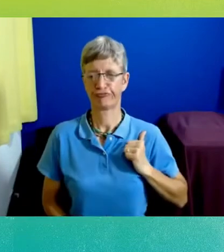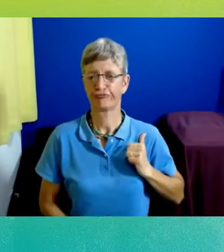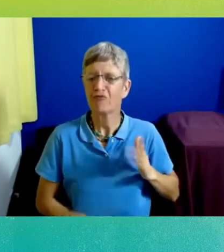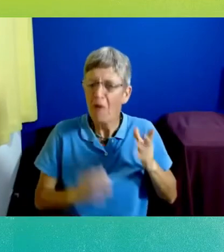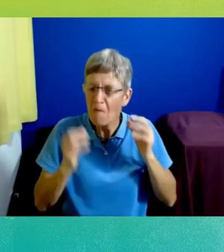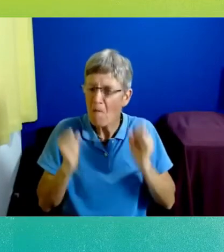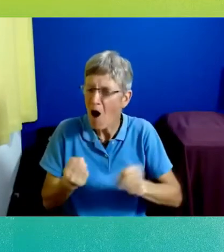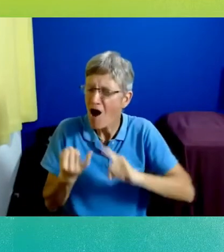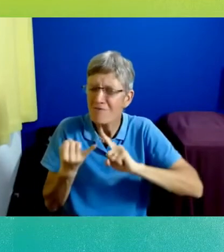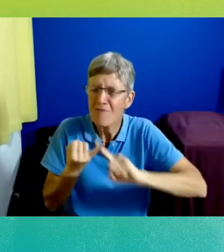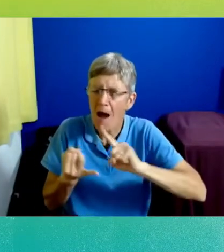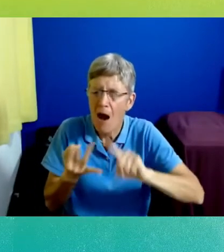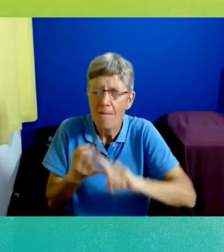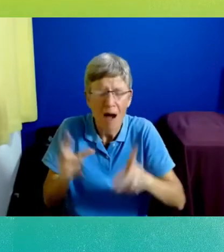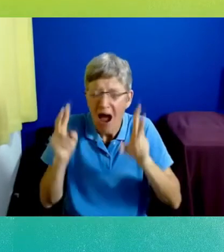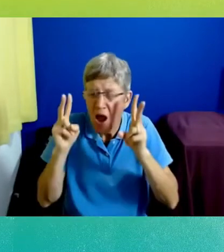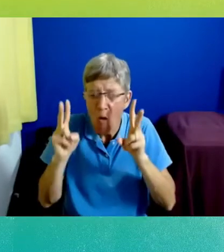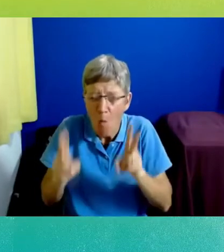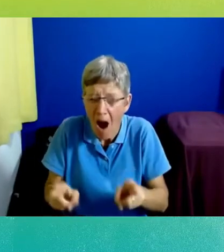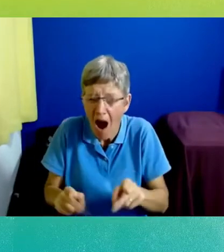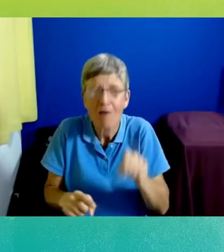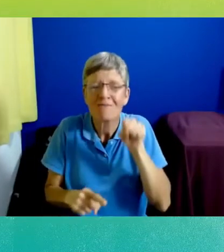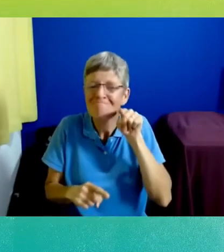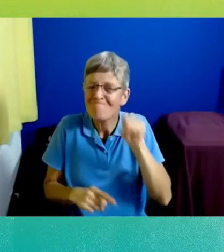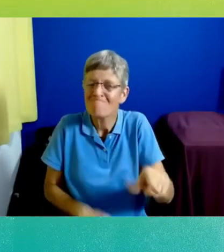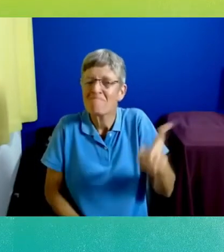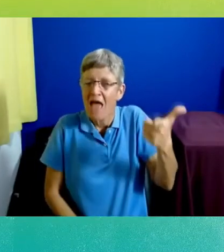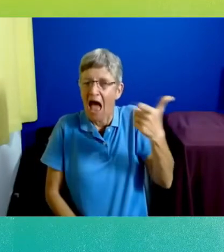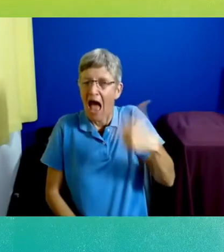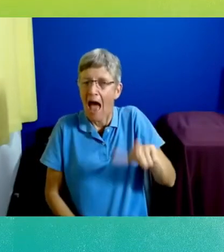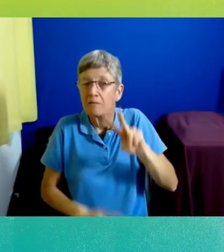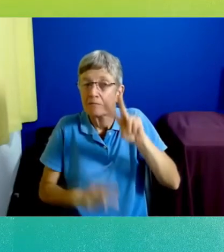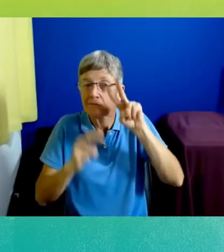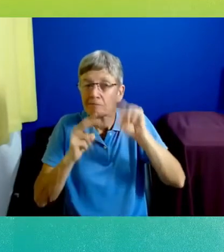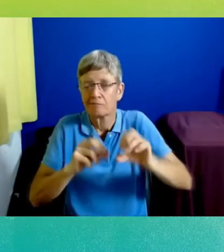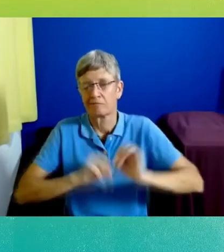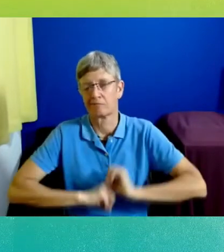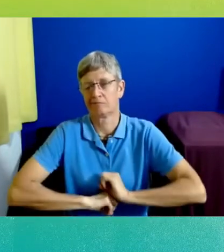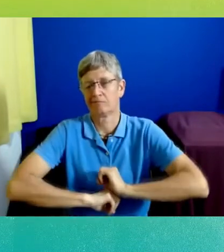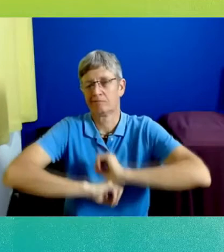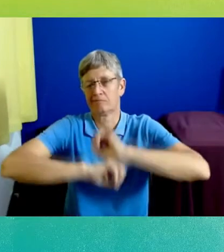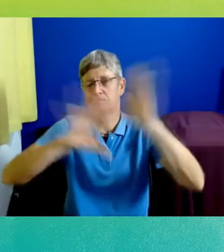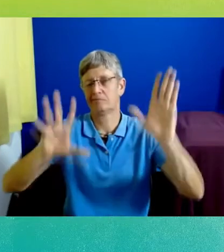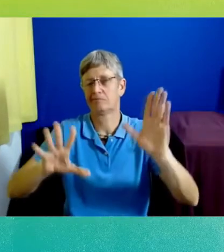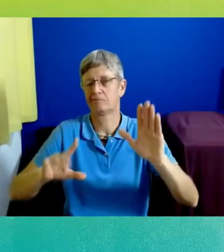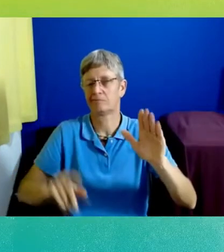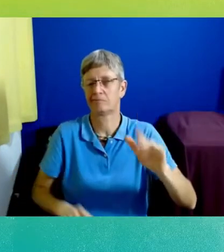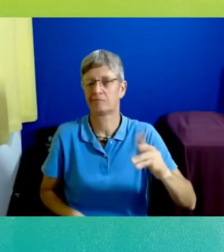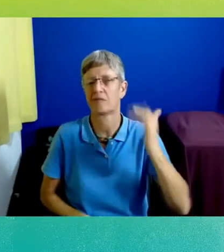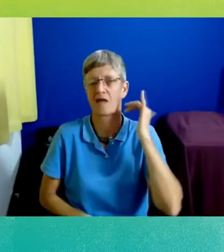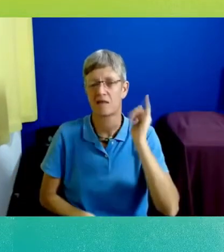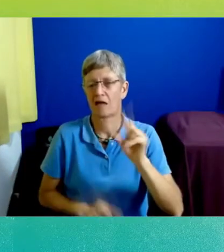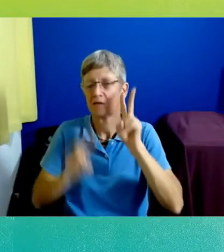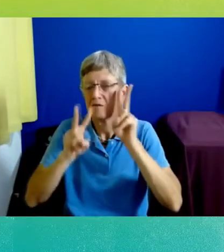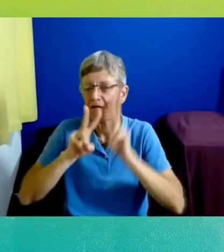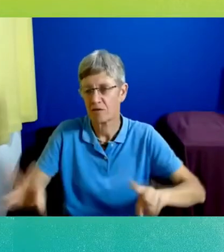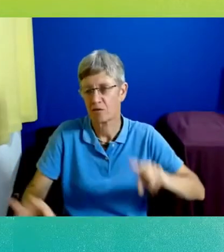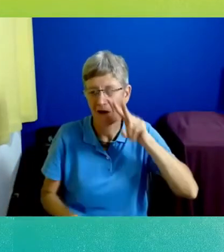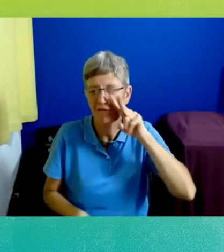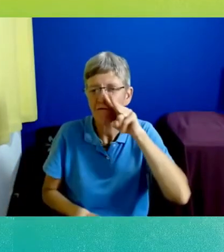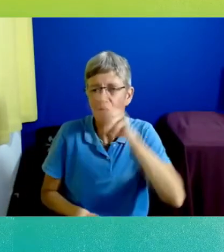É, por exemplo, esse movimento que eu estou fazendo, né, da pessoa aproximando, então, assim, é igual, então, é